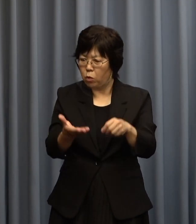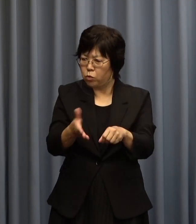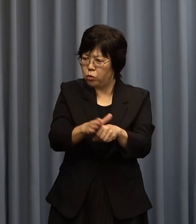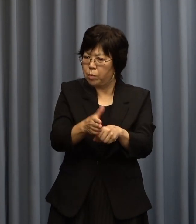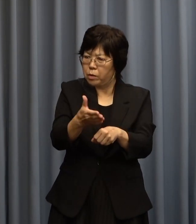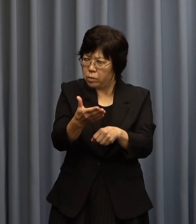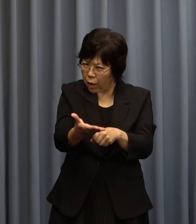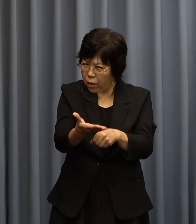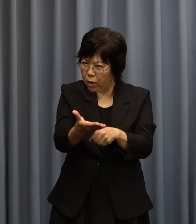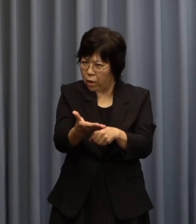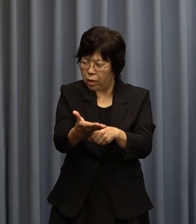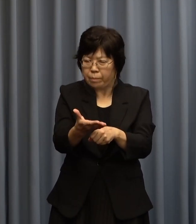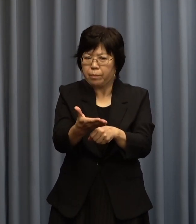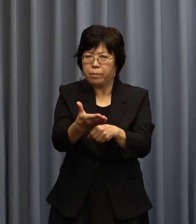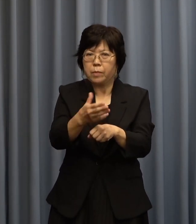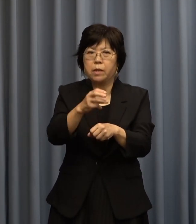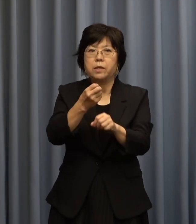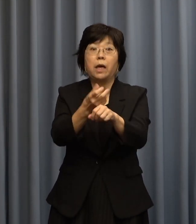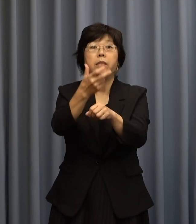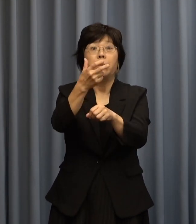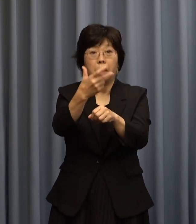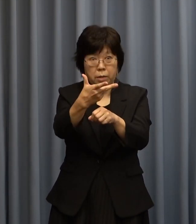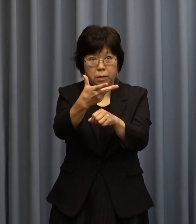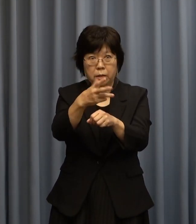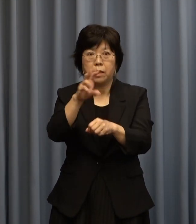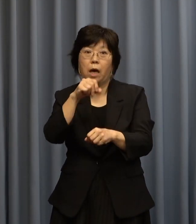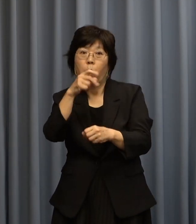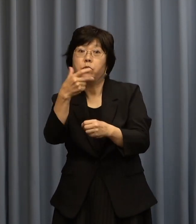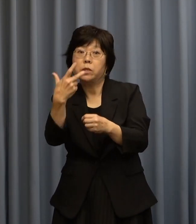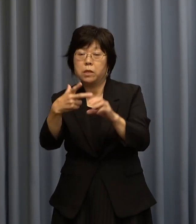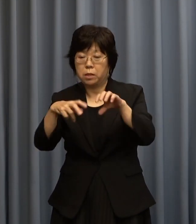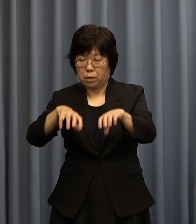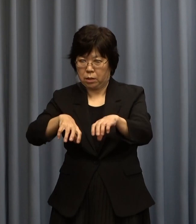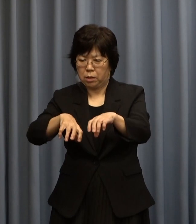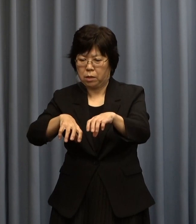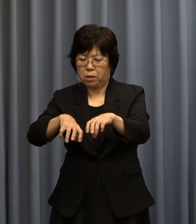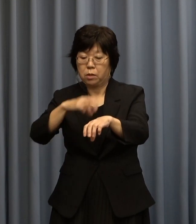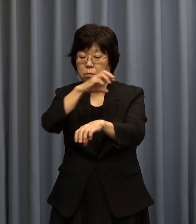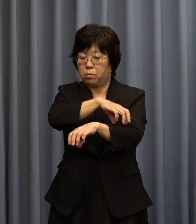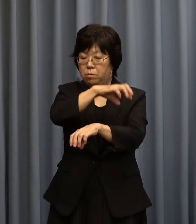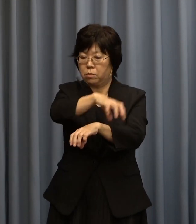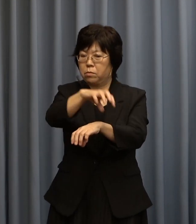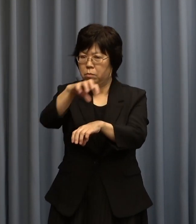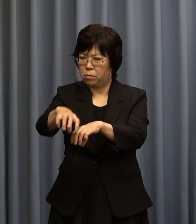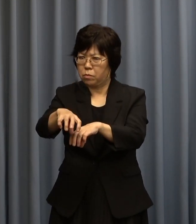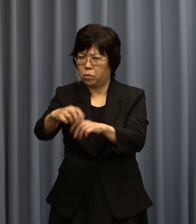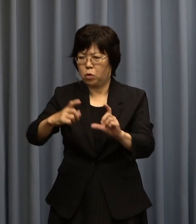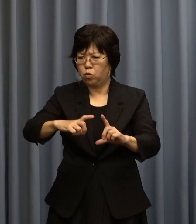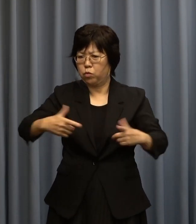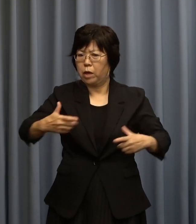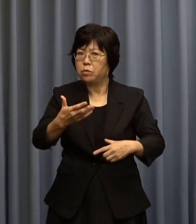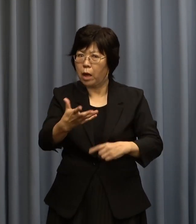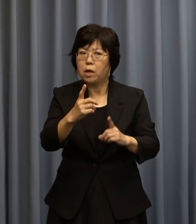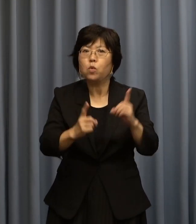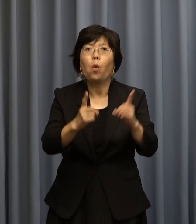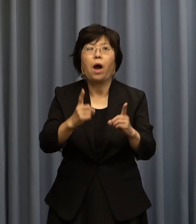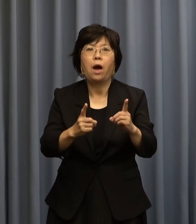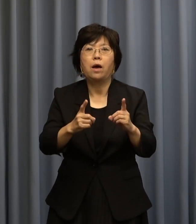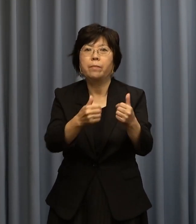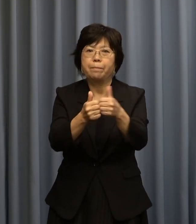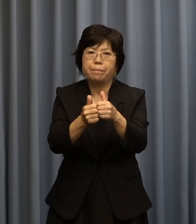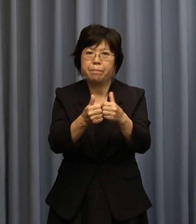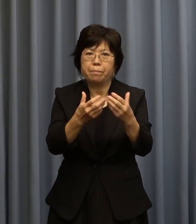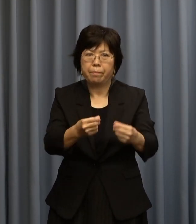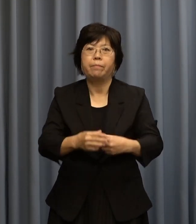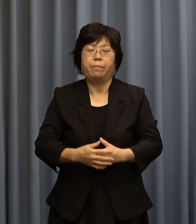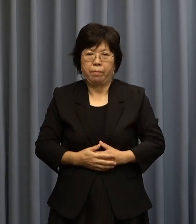追加を先ほどの川口さいたま市にするつもりはないけれども、そこについては本来のまん延防止等重点